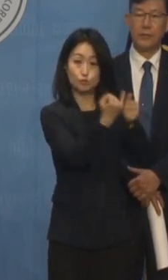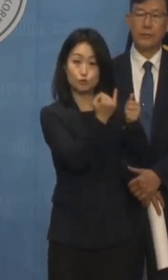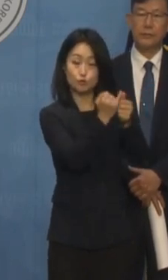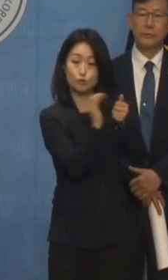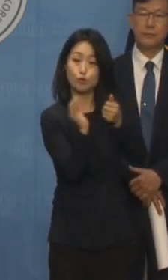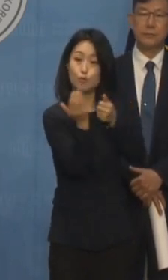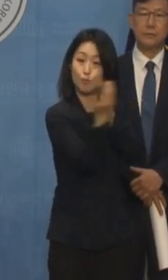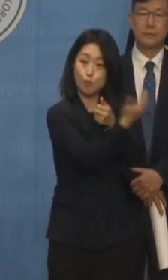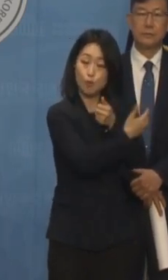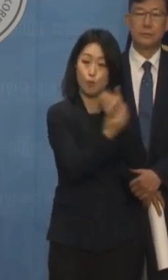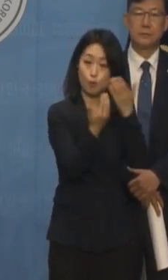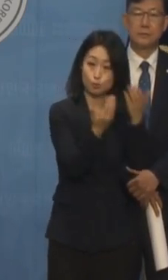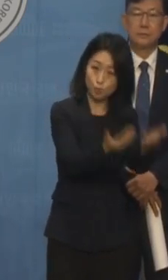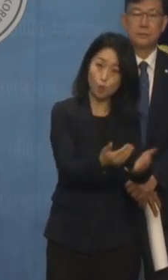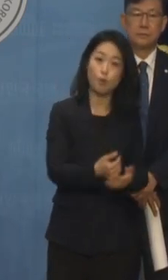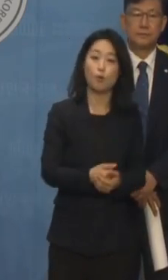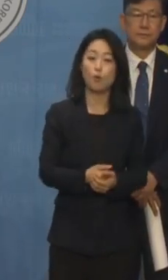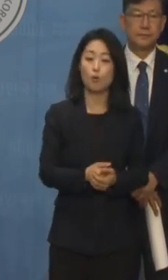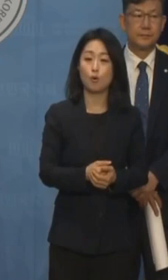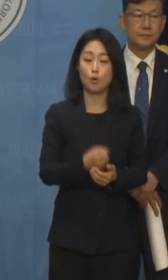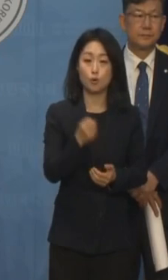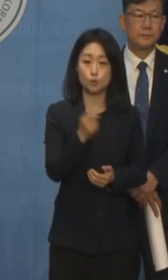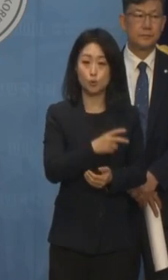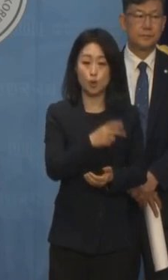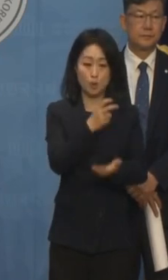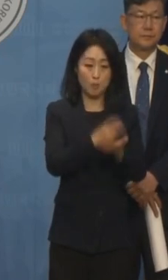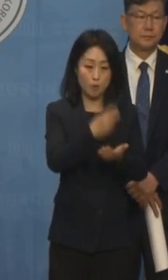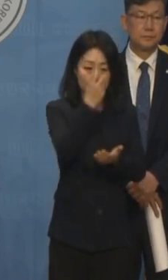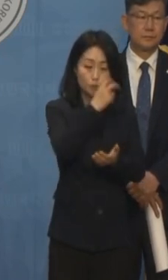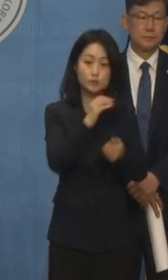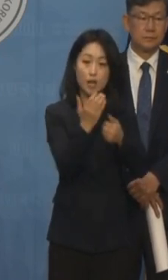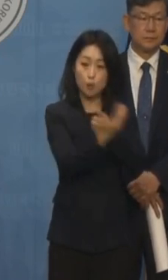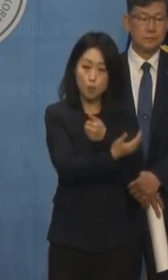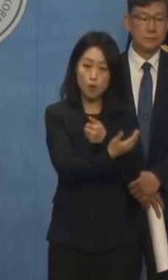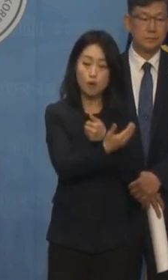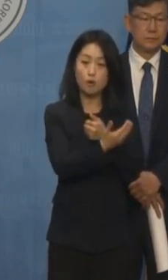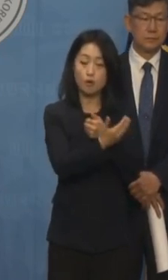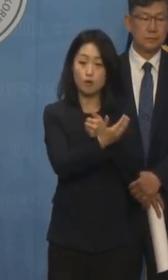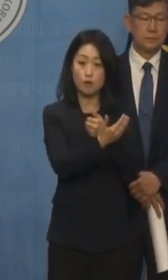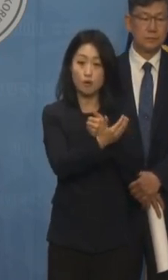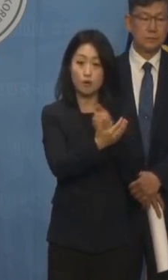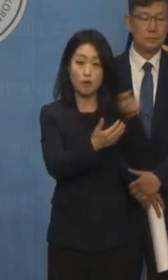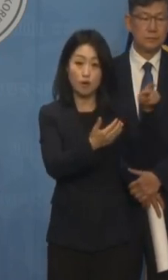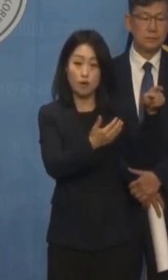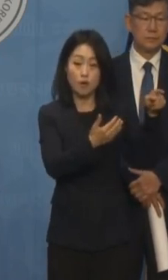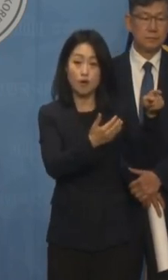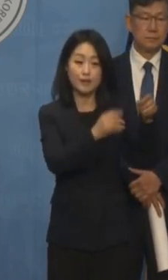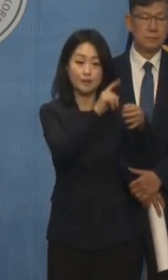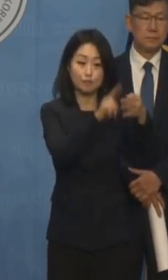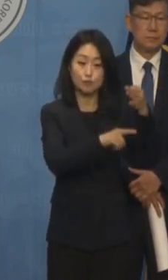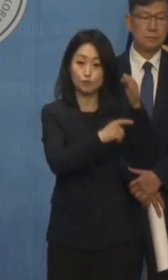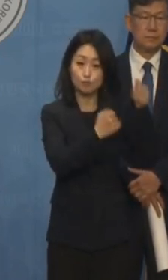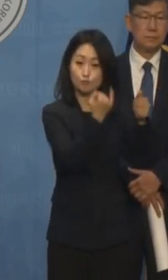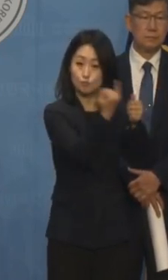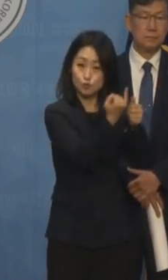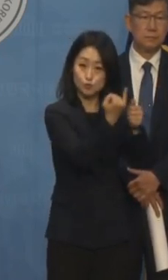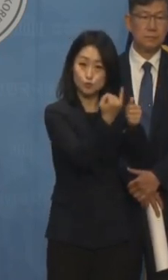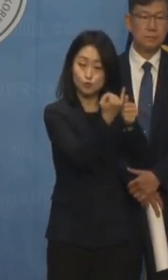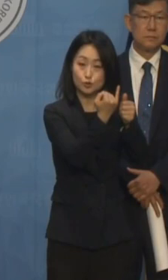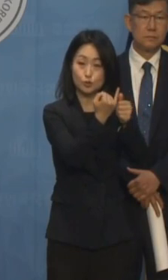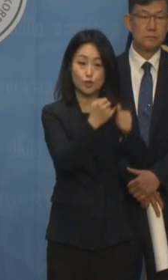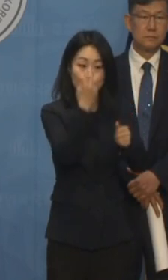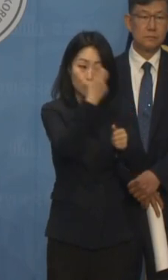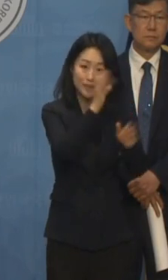직분과 책임을 망각하고 소관법률 조사권을 악용해서 대통령 부부의 심기 경호와